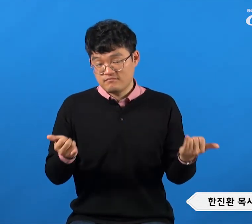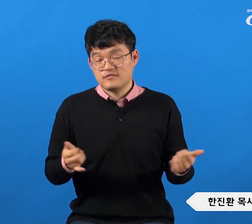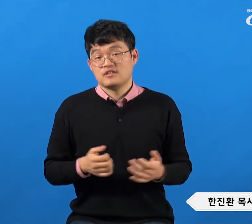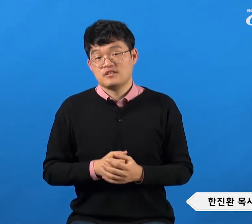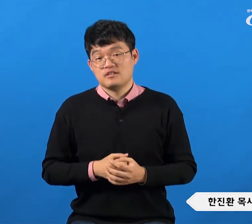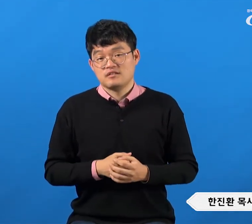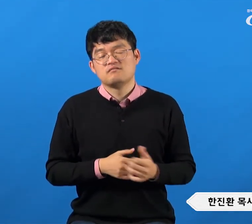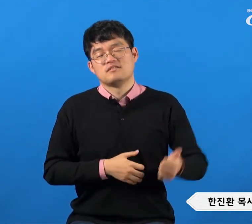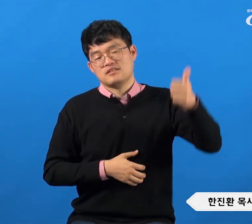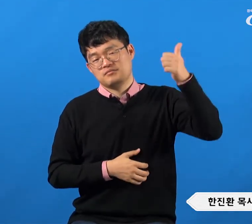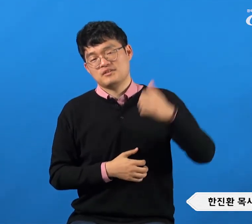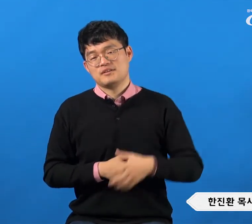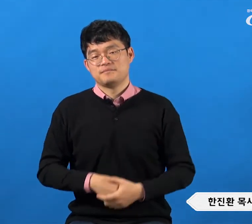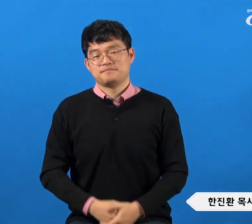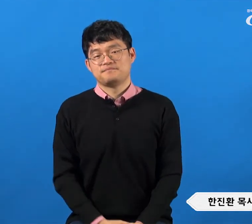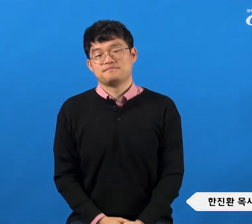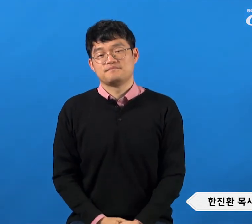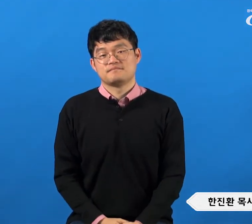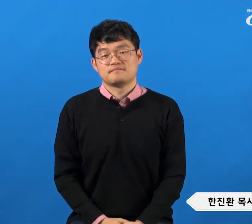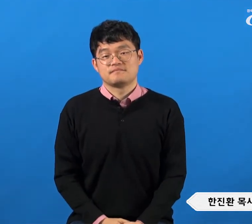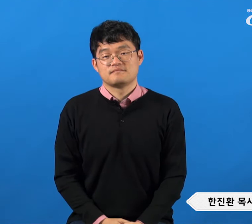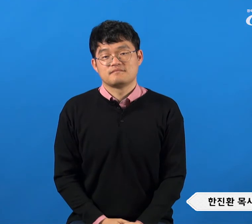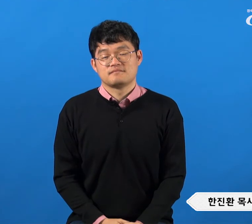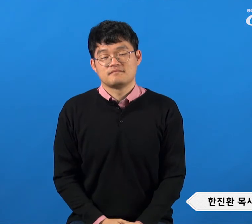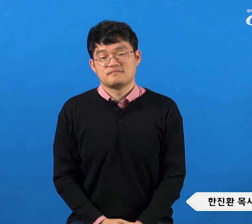용어가 나오는 거야?